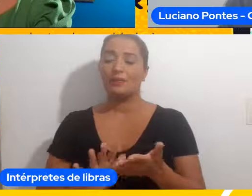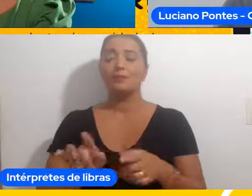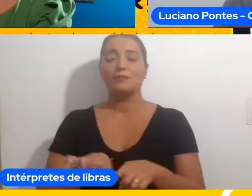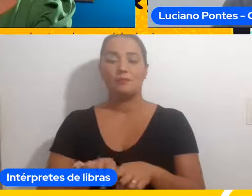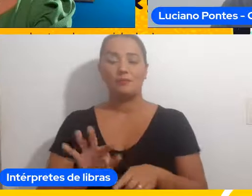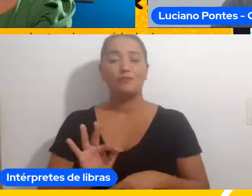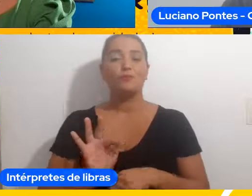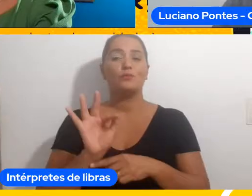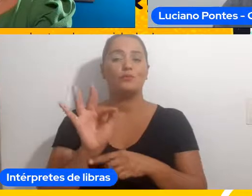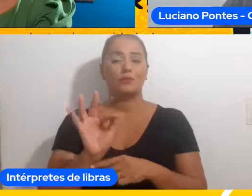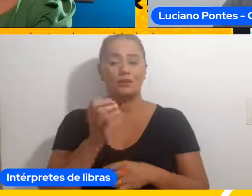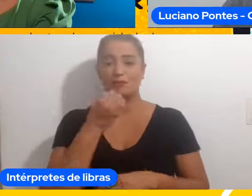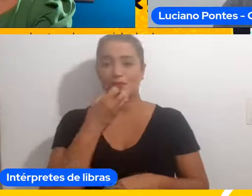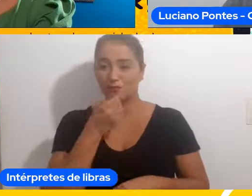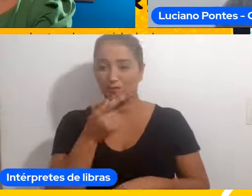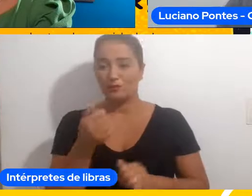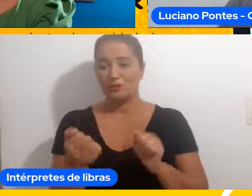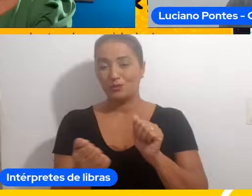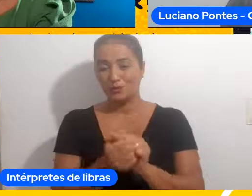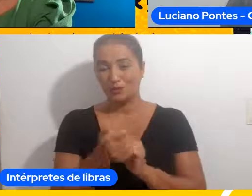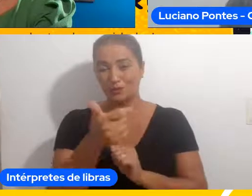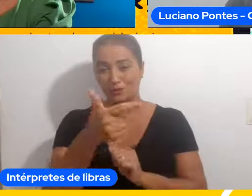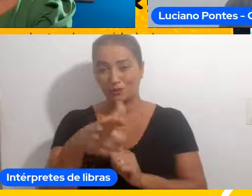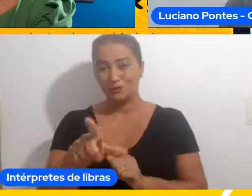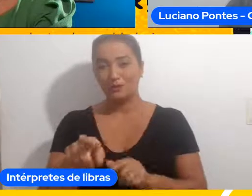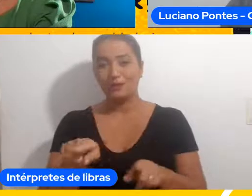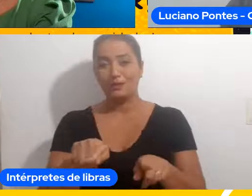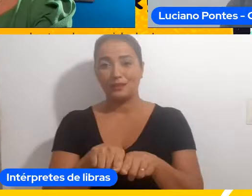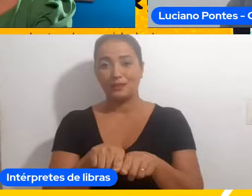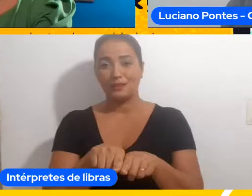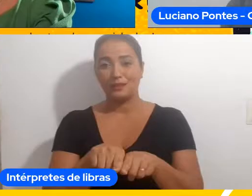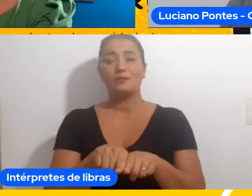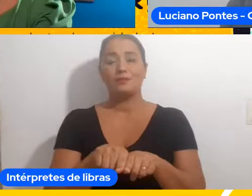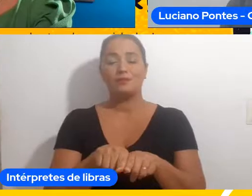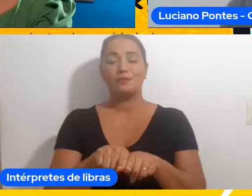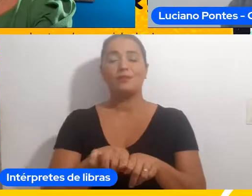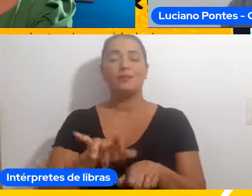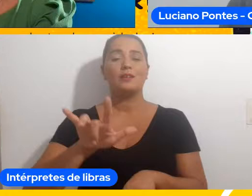bacana estarmos juntos de novo. Também tem o Instagram do festival,